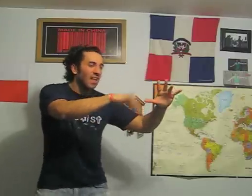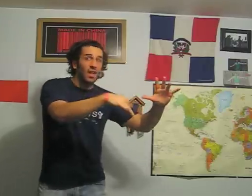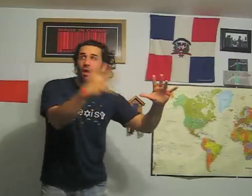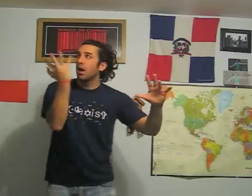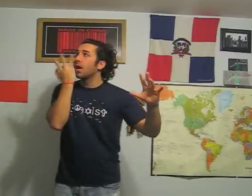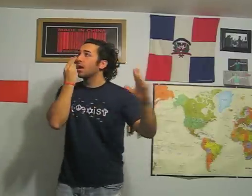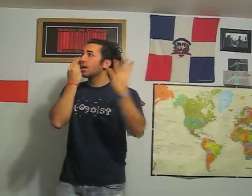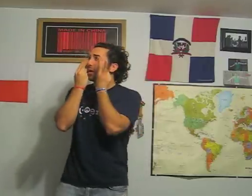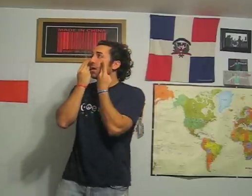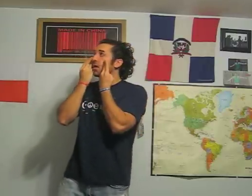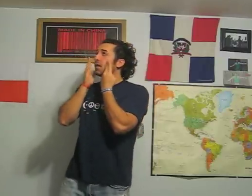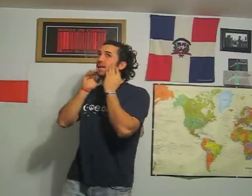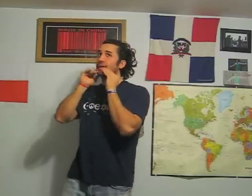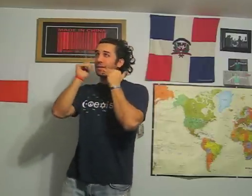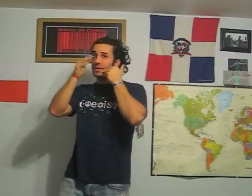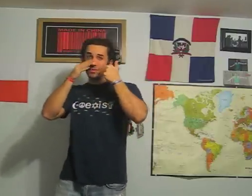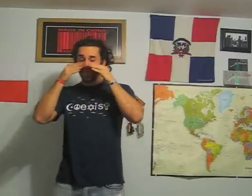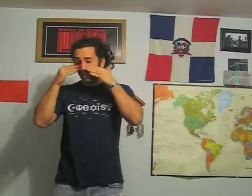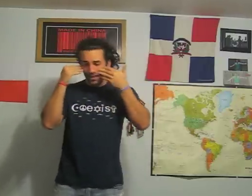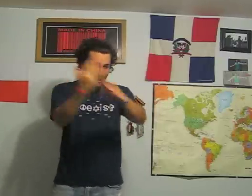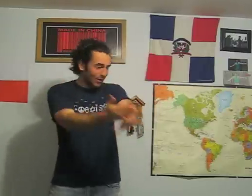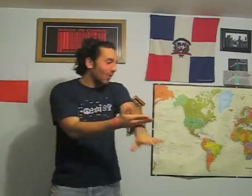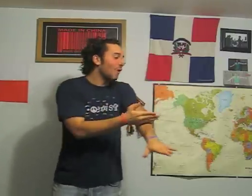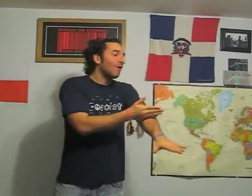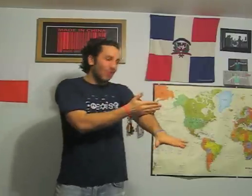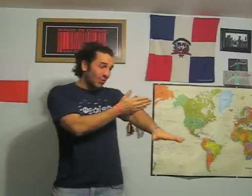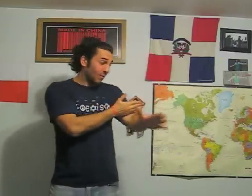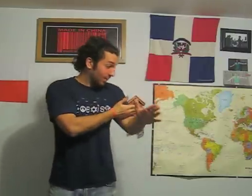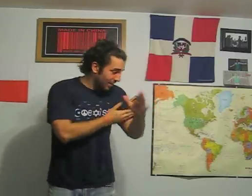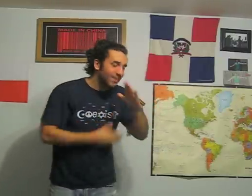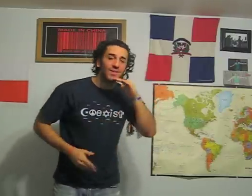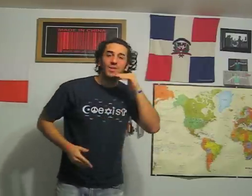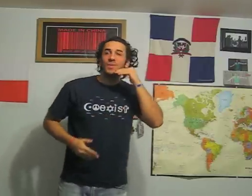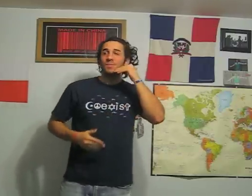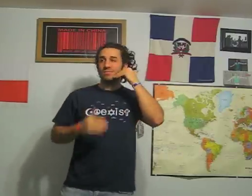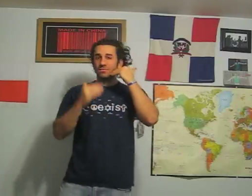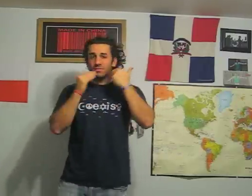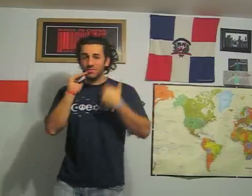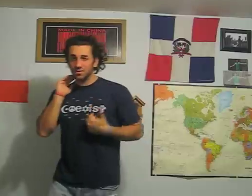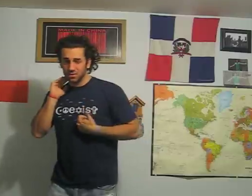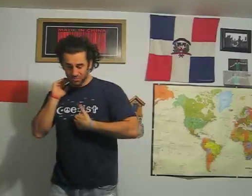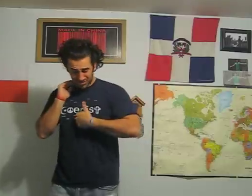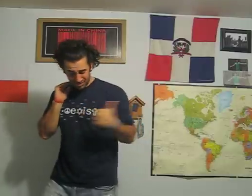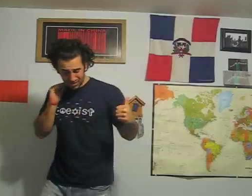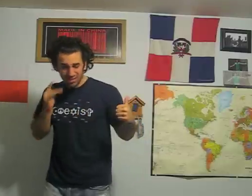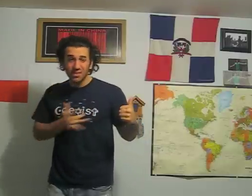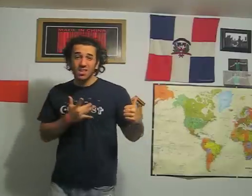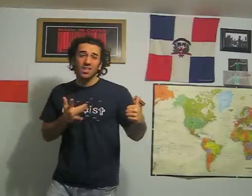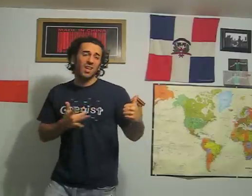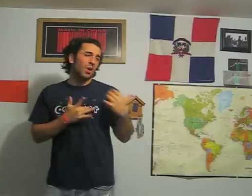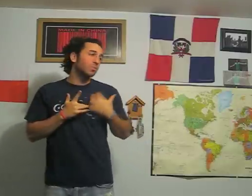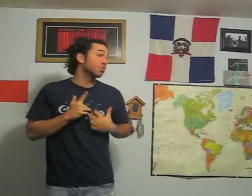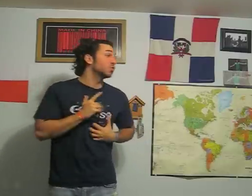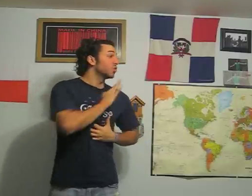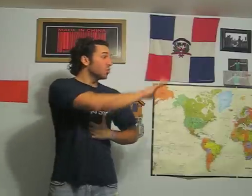Sabes que te cuido, lo que no sabes es que yo quisiera ser Y sé por